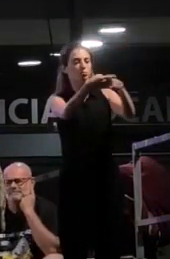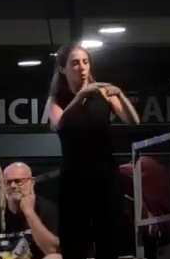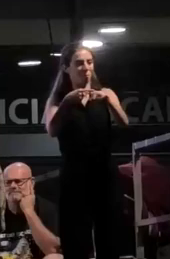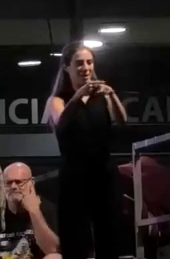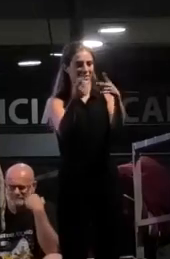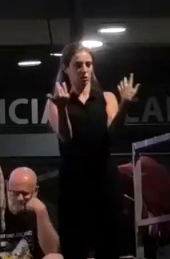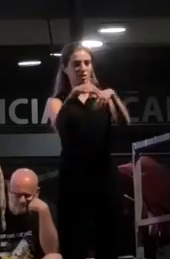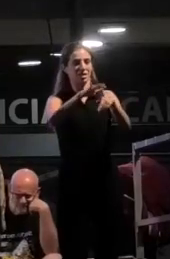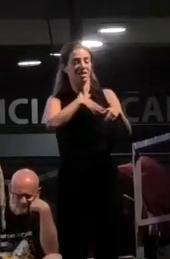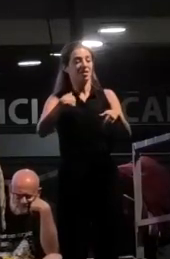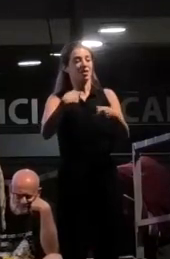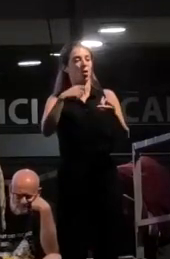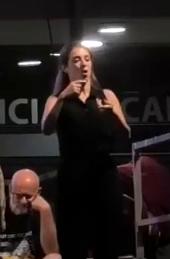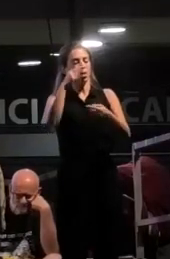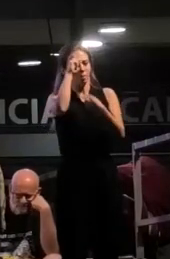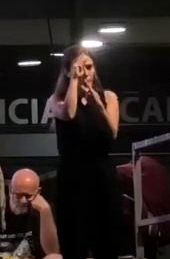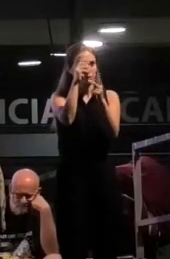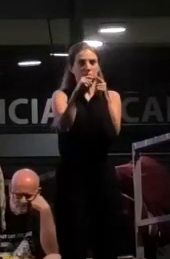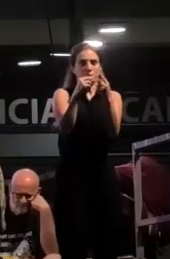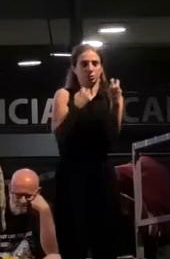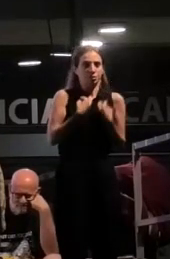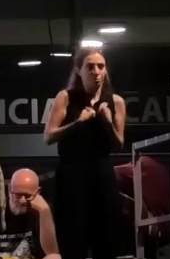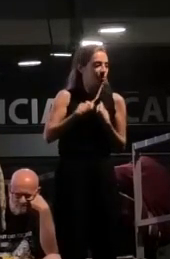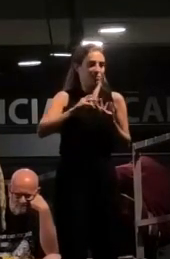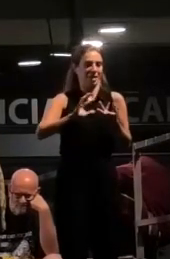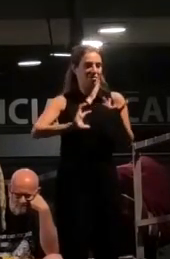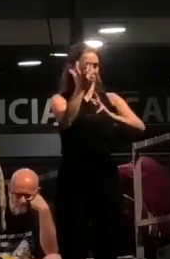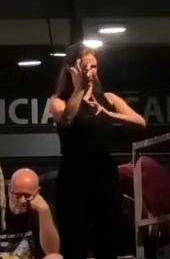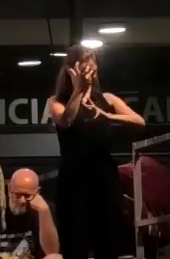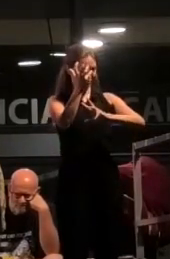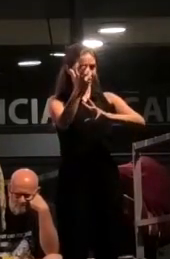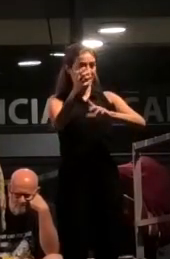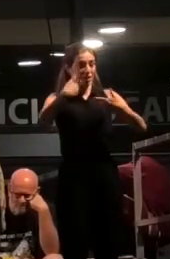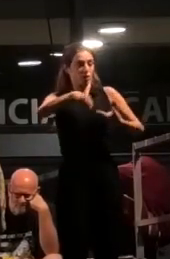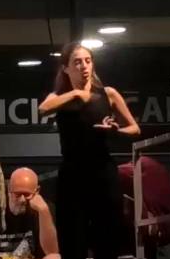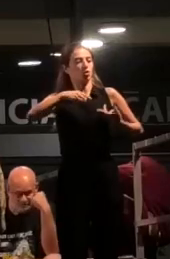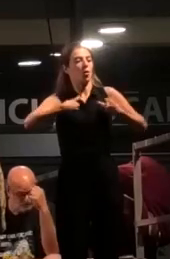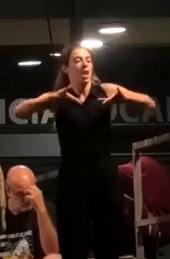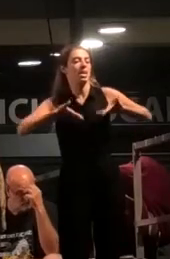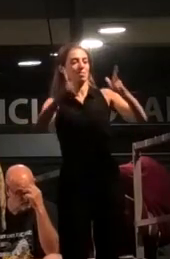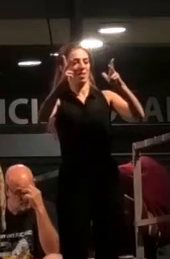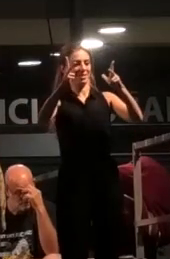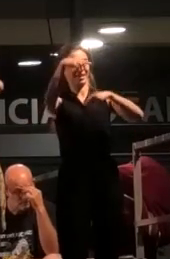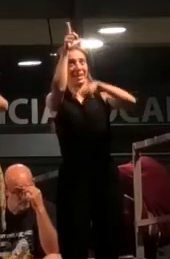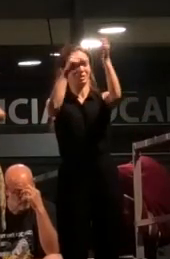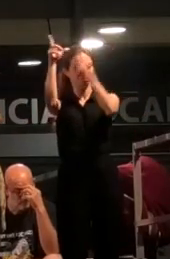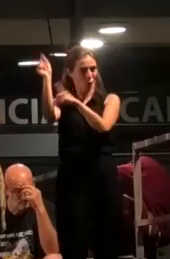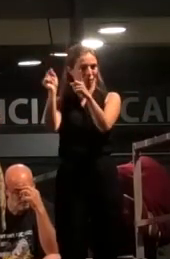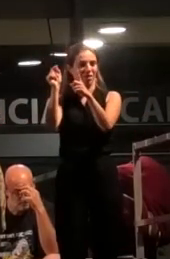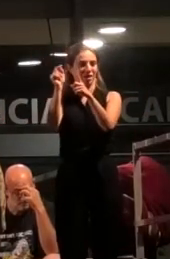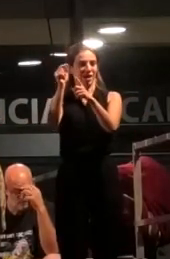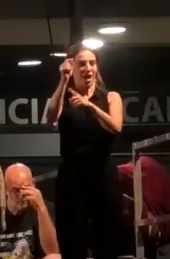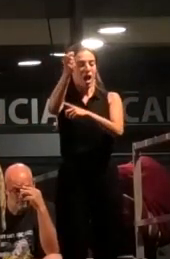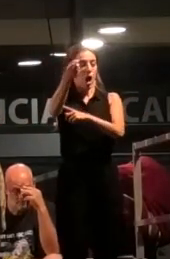cremem preocupacions i neguits i ens alliberem sota les espurnes, els coets i